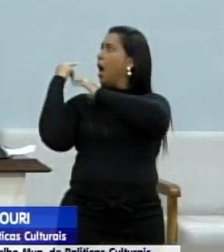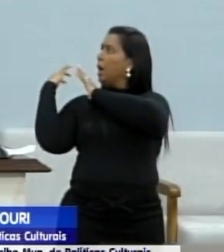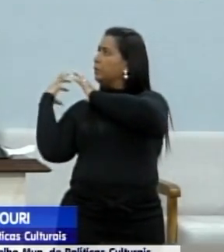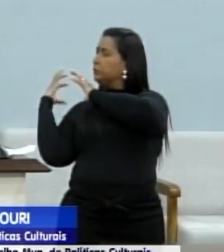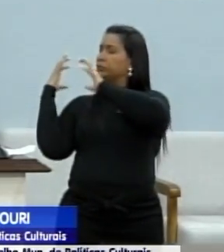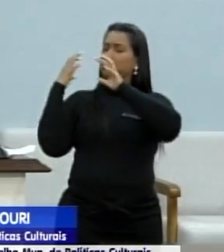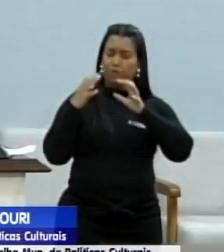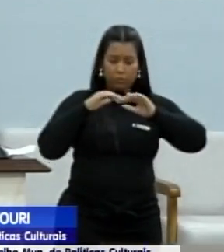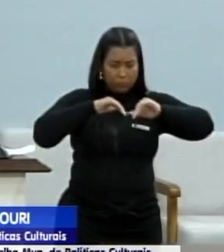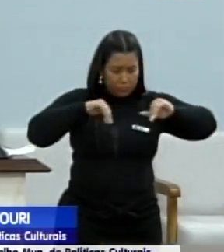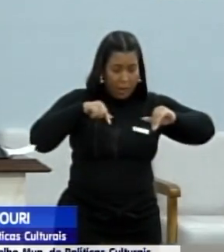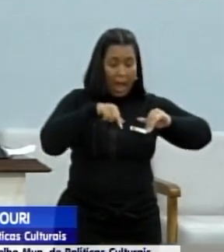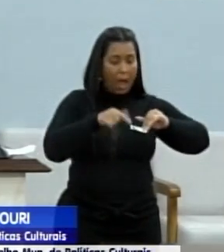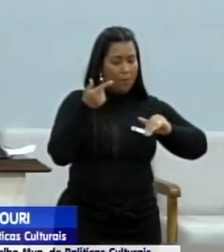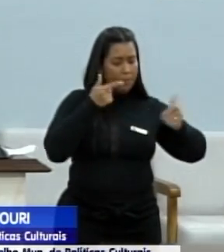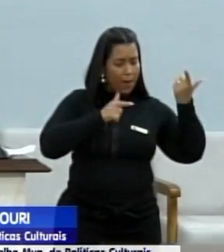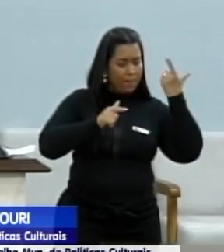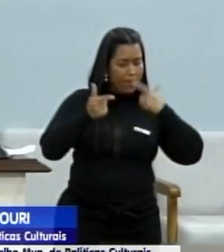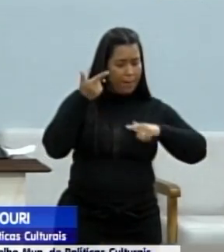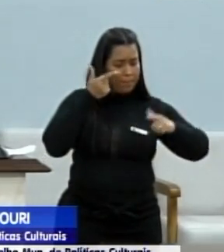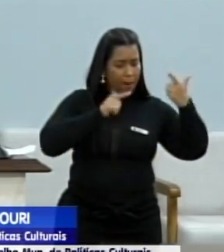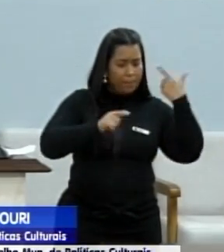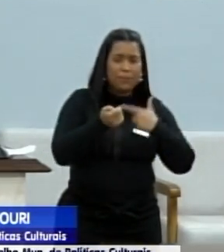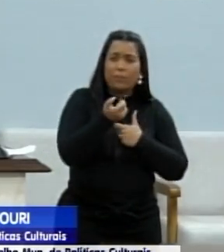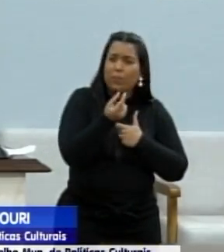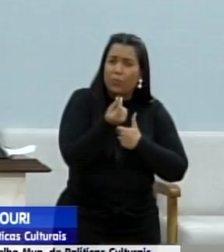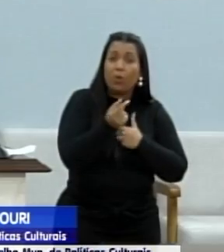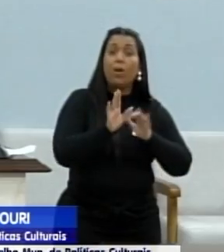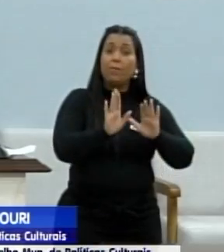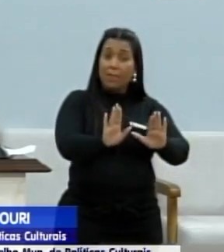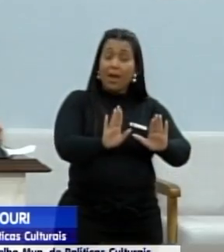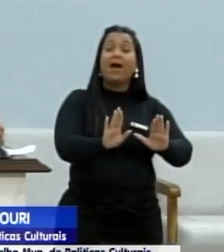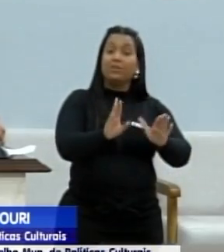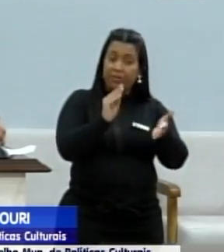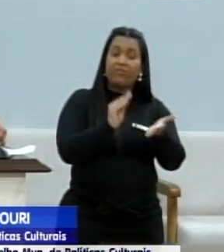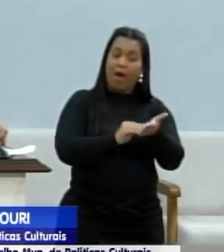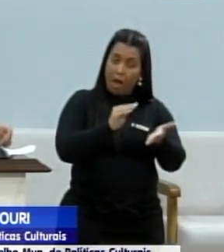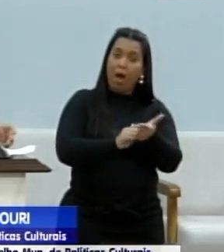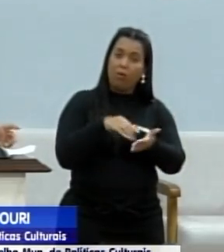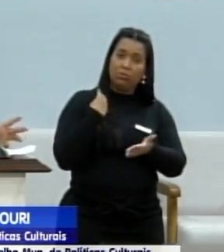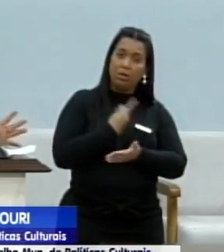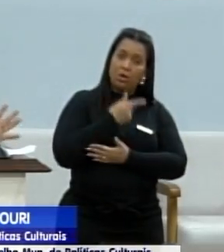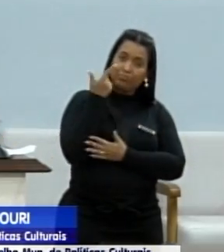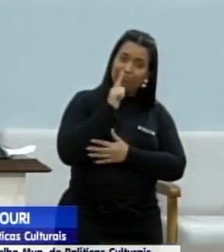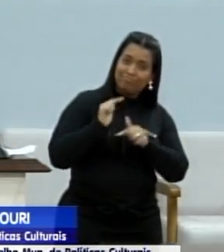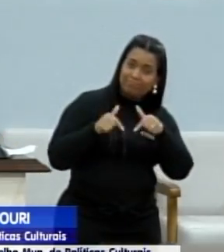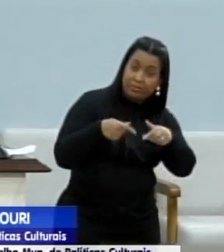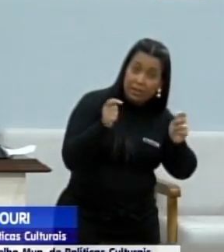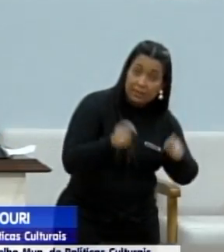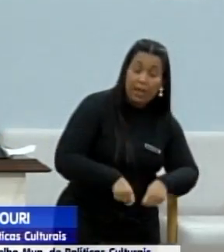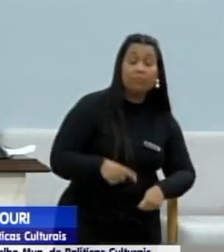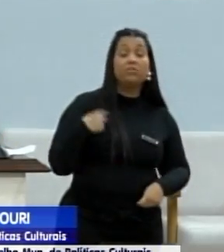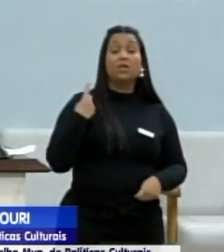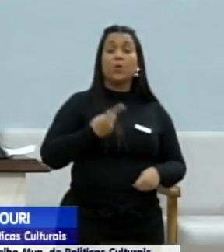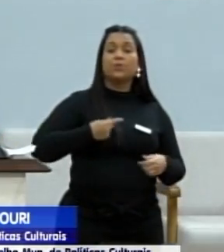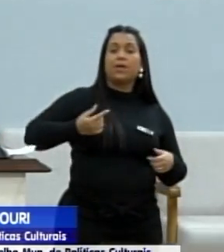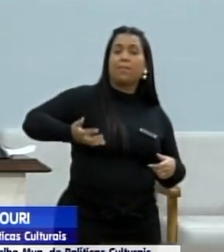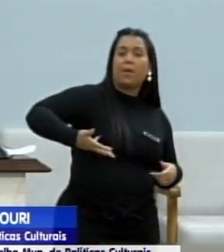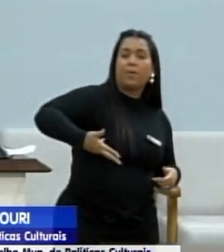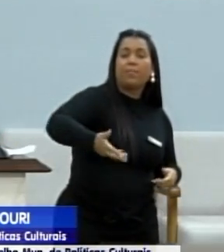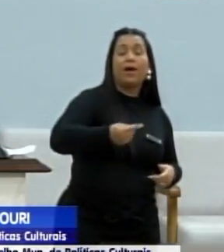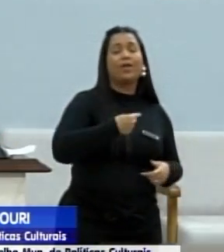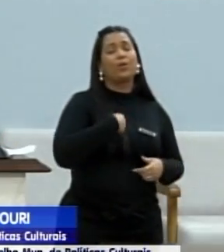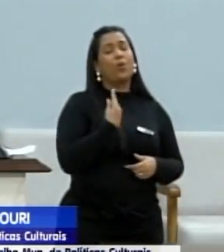gente conquistou com tão pouco e o quanto ainda há para a gente conquistar. E nessa dinâmica, a gente tem